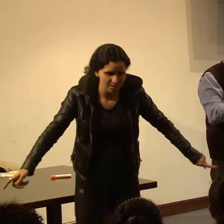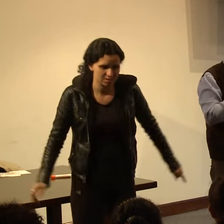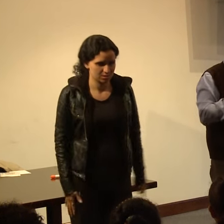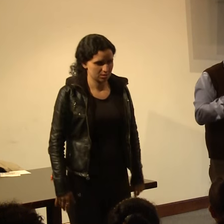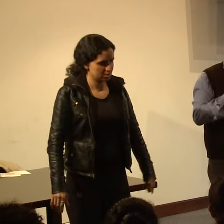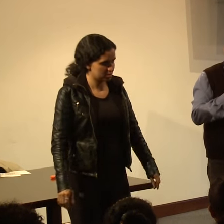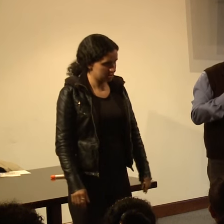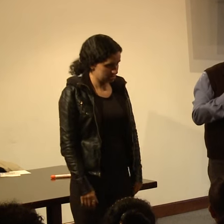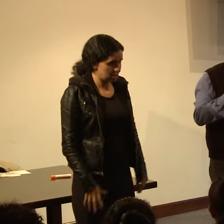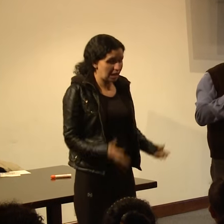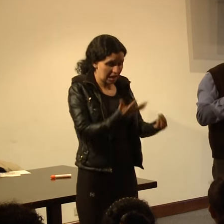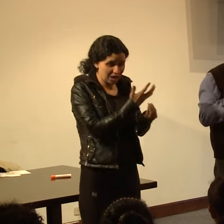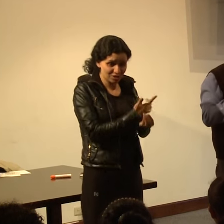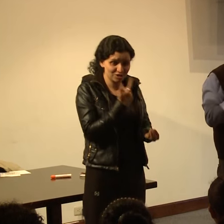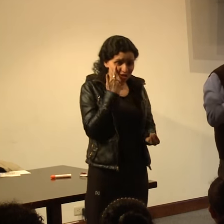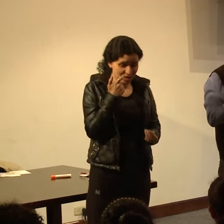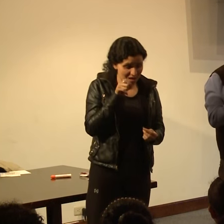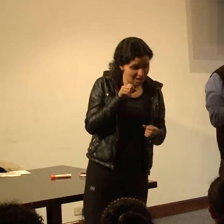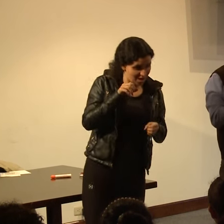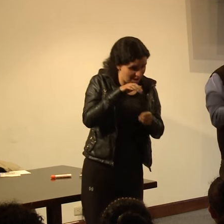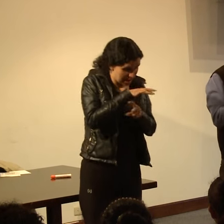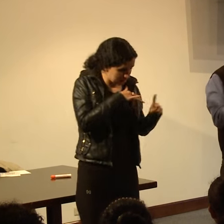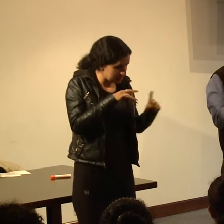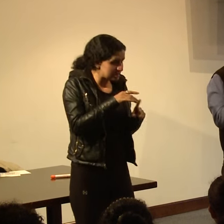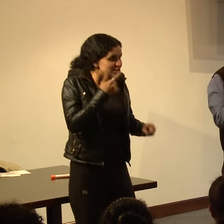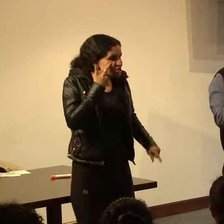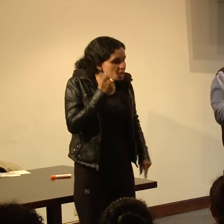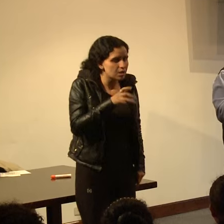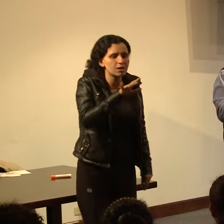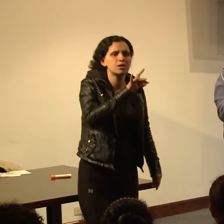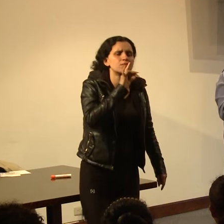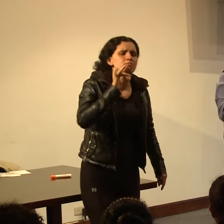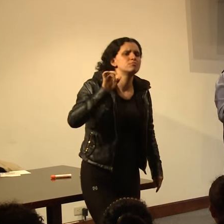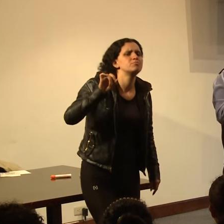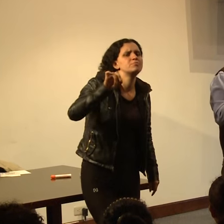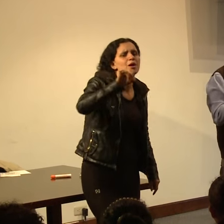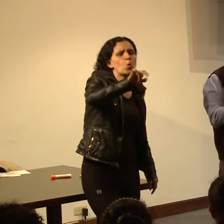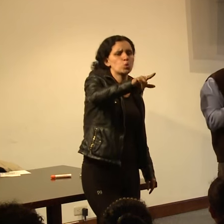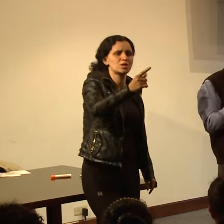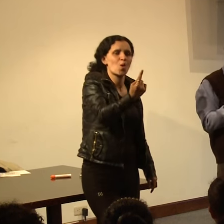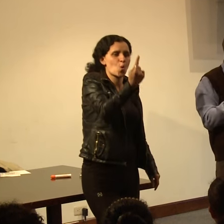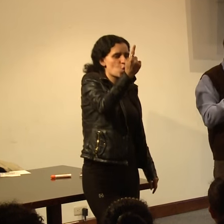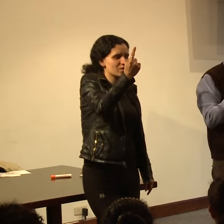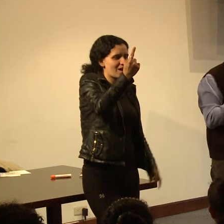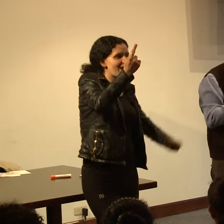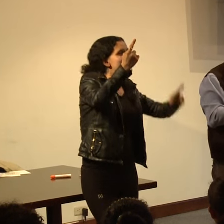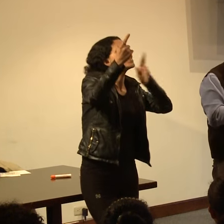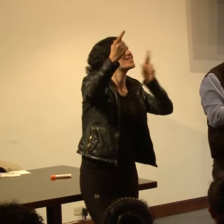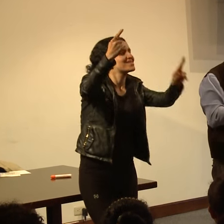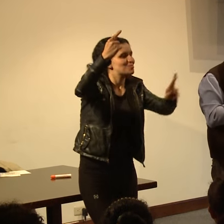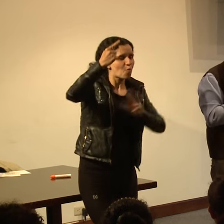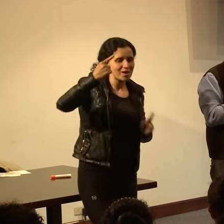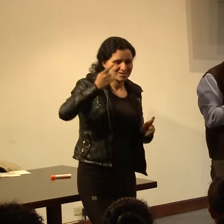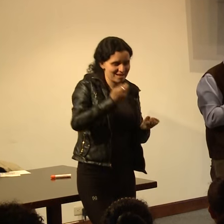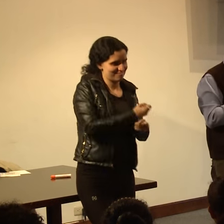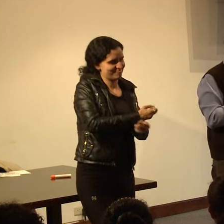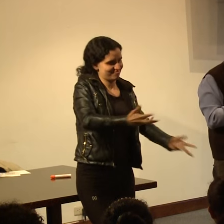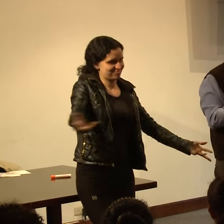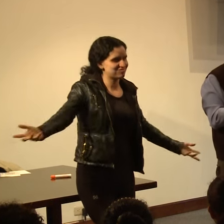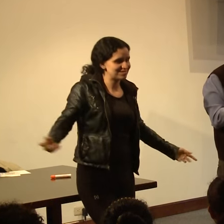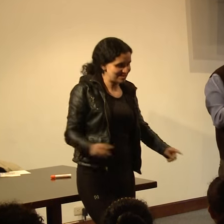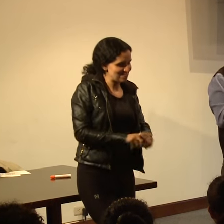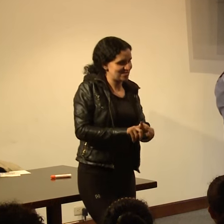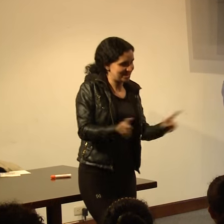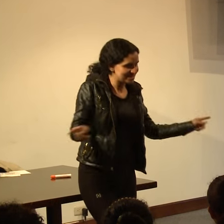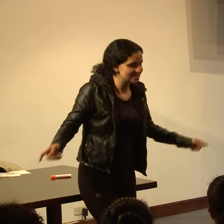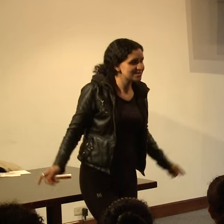el arte es chévere, y cuando uno lo mete en este contexto, es bonito porque uno hace una pregunta que tiene como 40 respuestas, todas diferentes, pero todas válidas. Y eso es por lo que uno